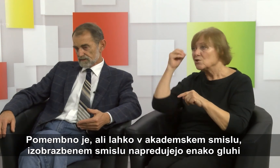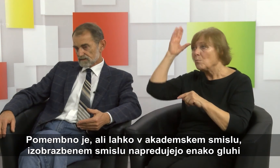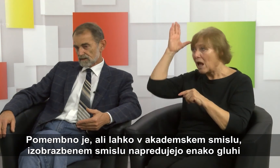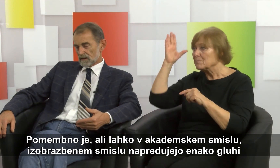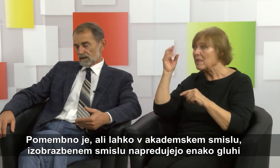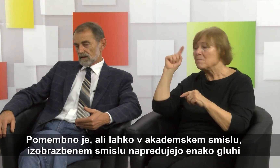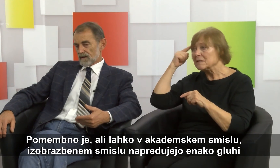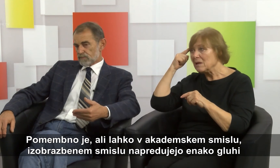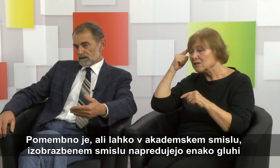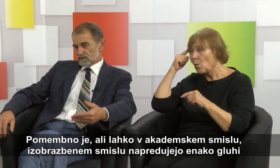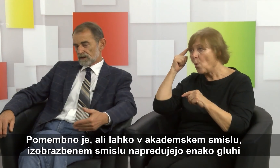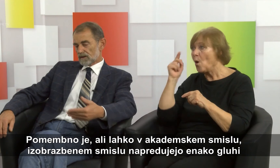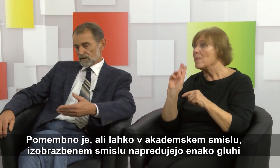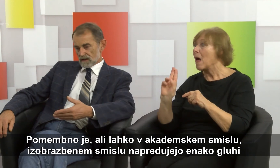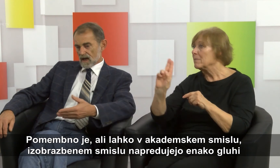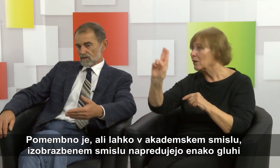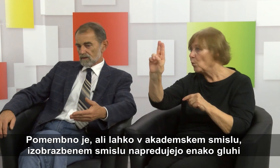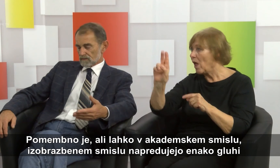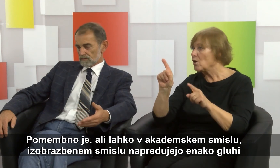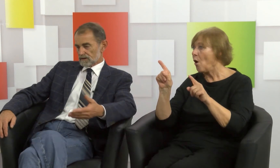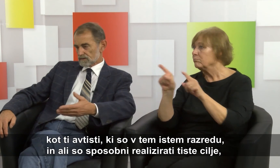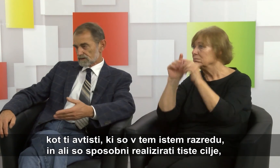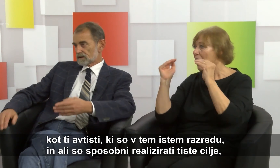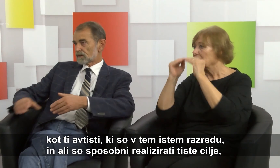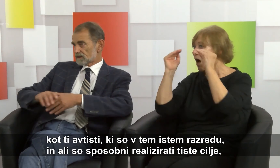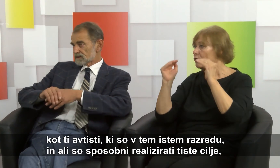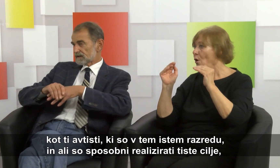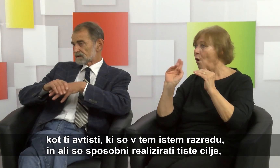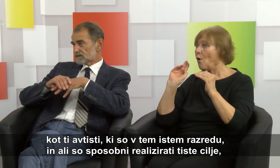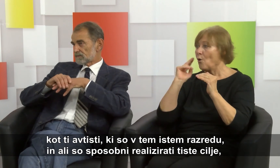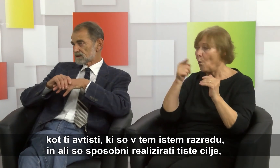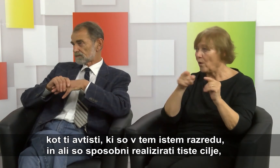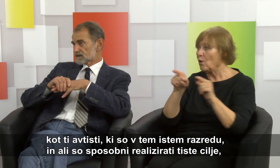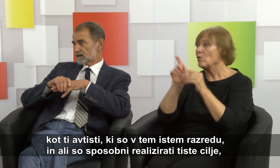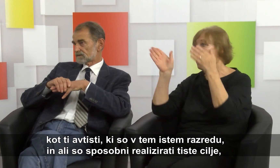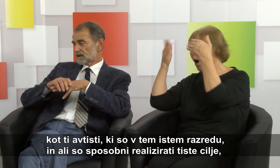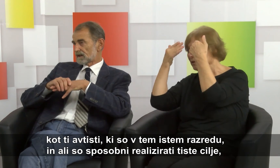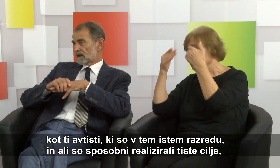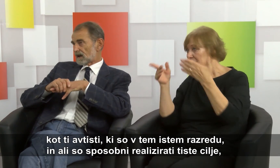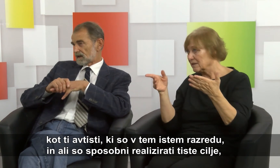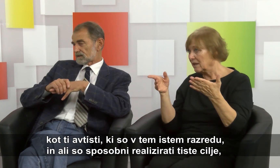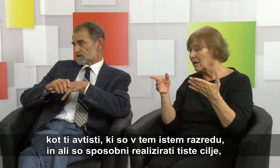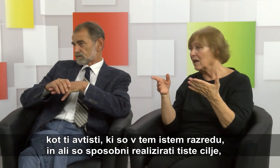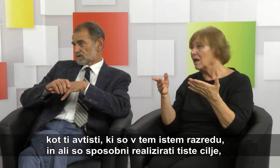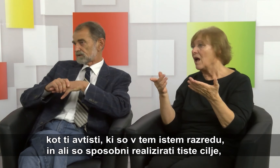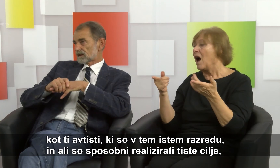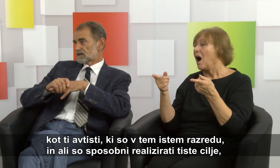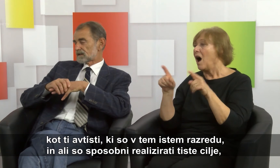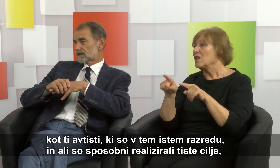smislu napredujejo enako gluhi kot ti avtisti, ki so v tem istem razredu, ne, ali so sposobni realizirati